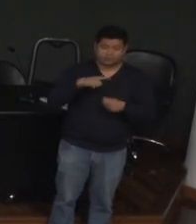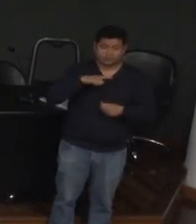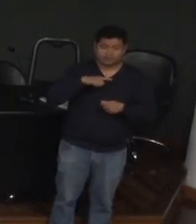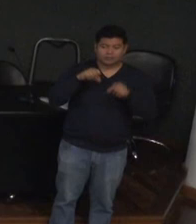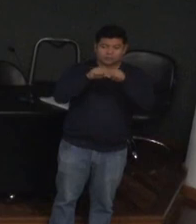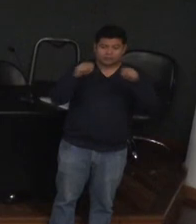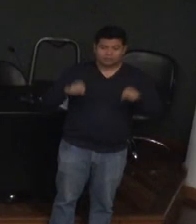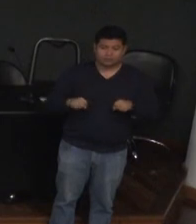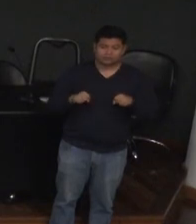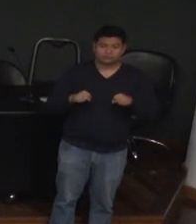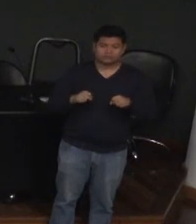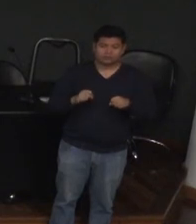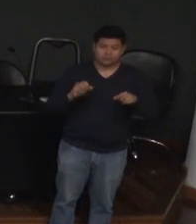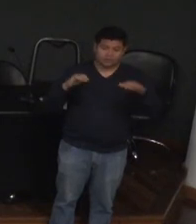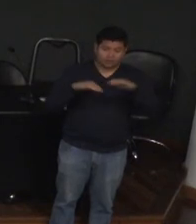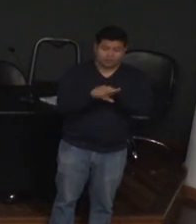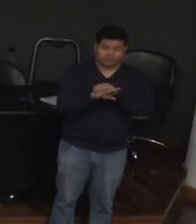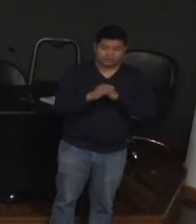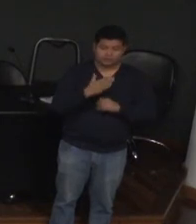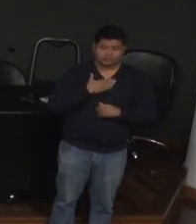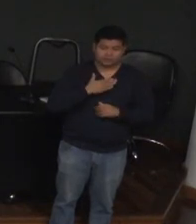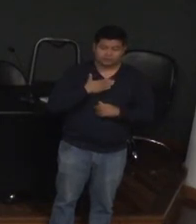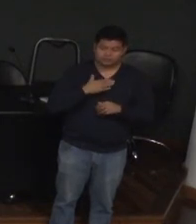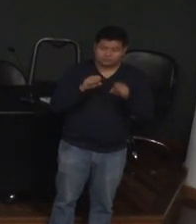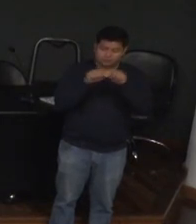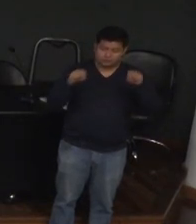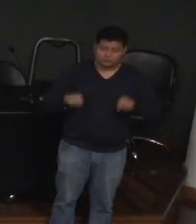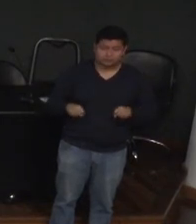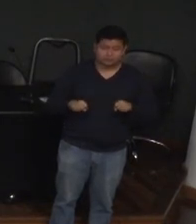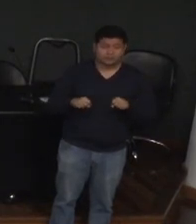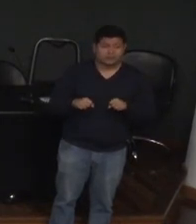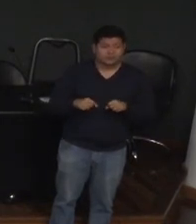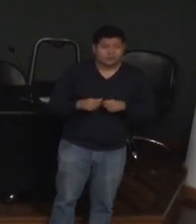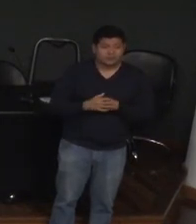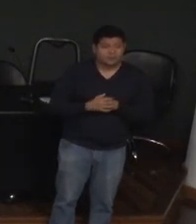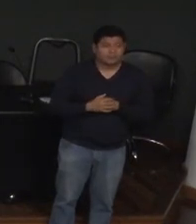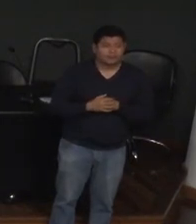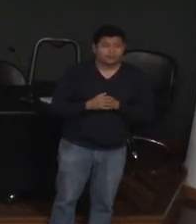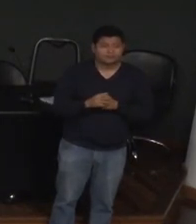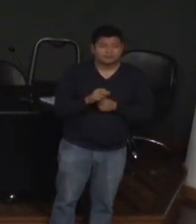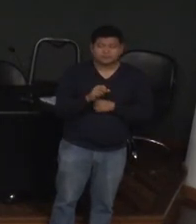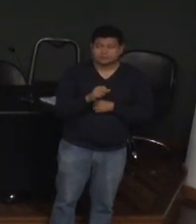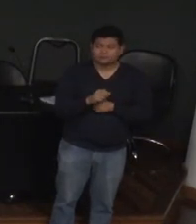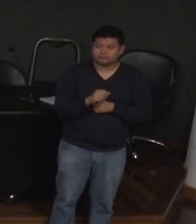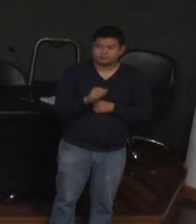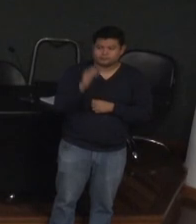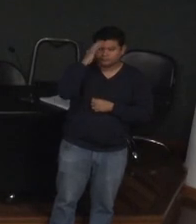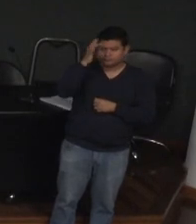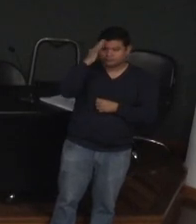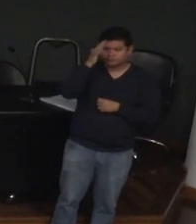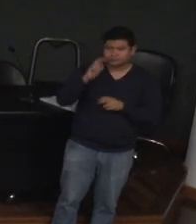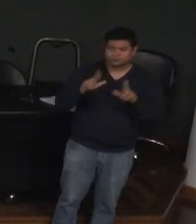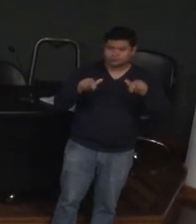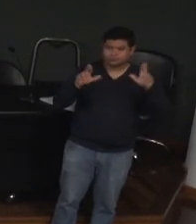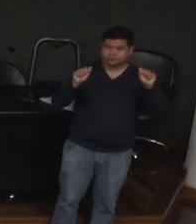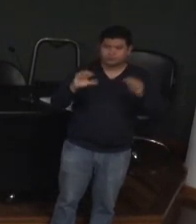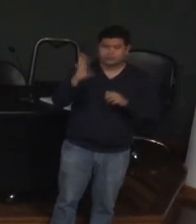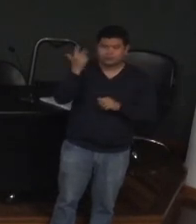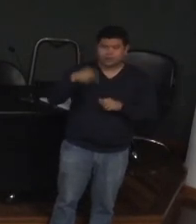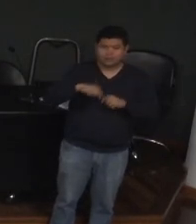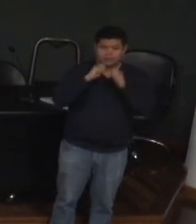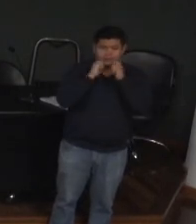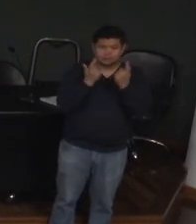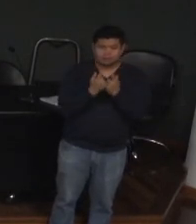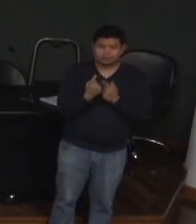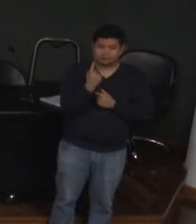ele imputa o dado pelo meu sistema, então a probabilidade disso acontecer é baixa, né? Vamos imaginar, a gente nunca teve isso aqui na Assembleia, nunca